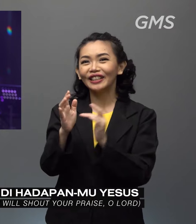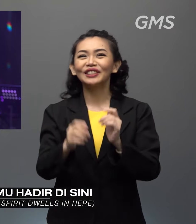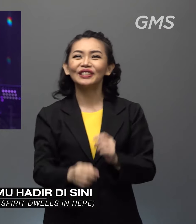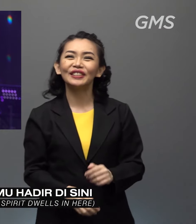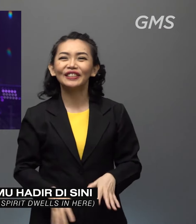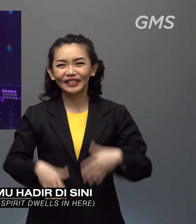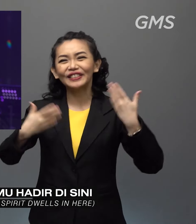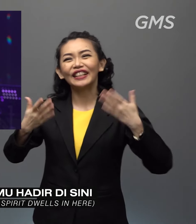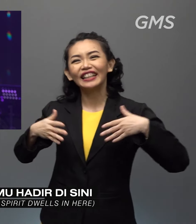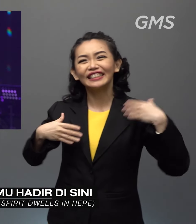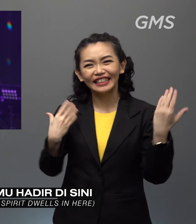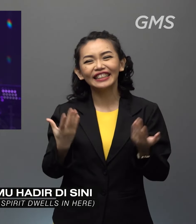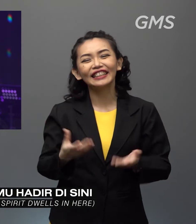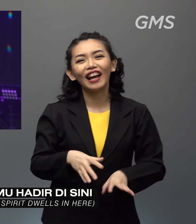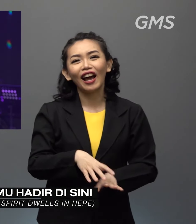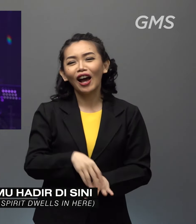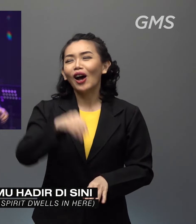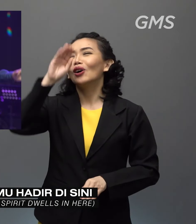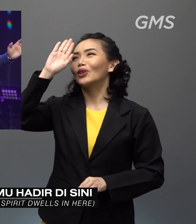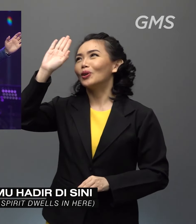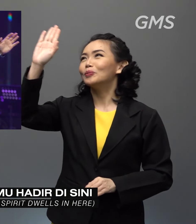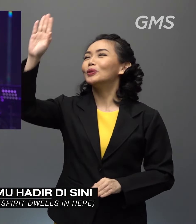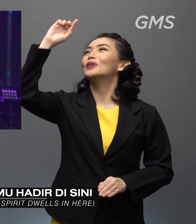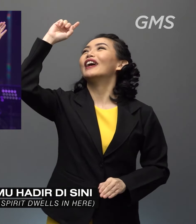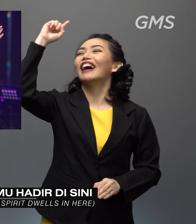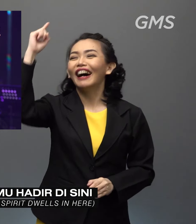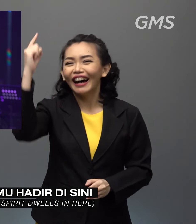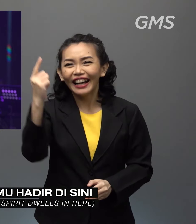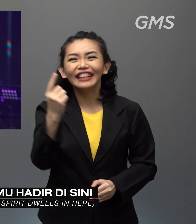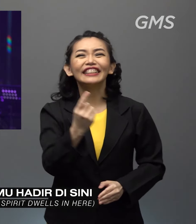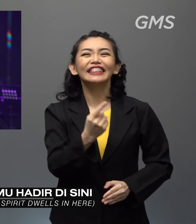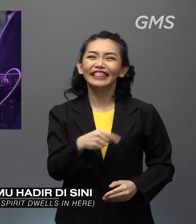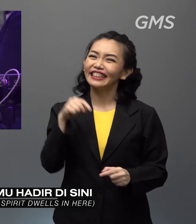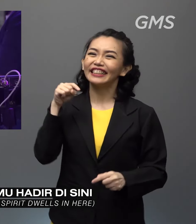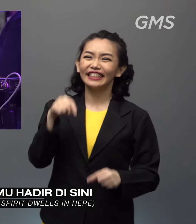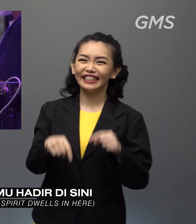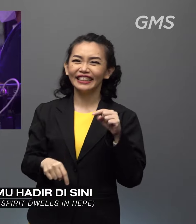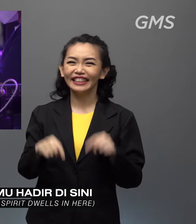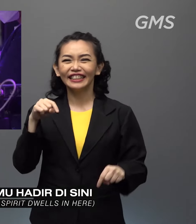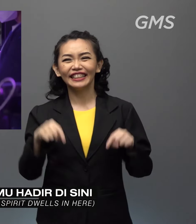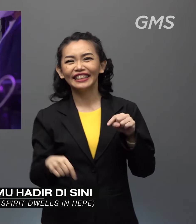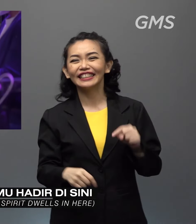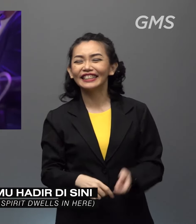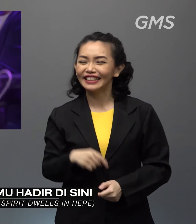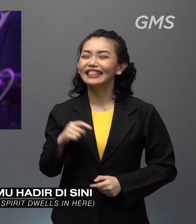Yesus, sukacita, rohmu hadir di